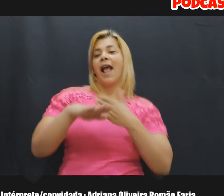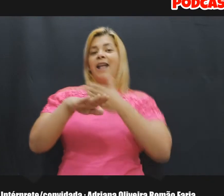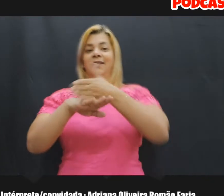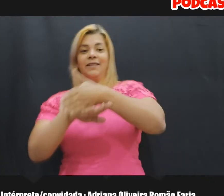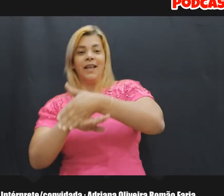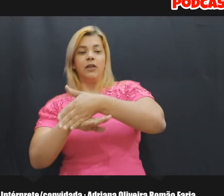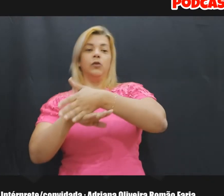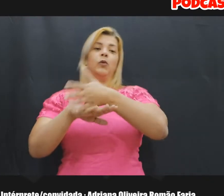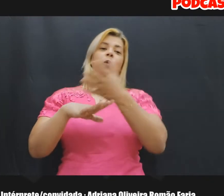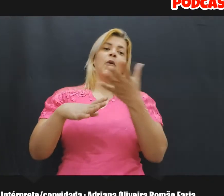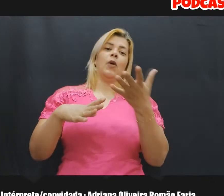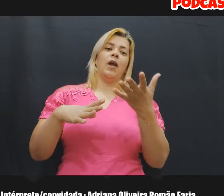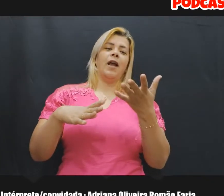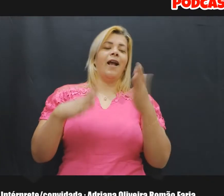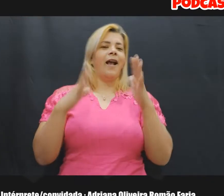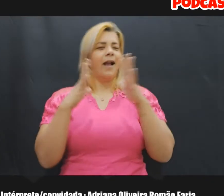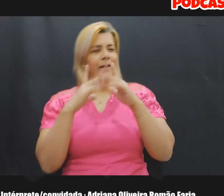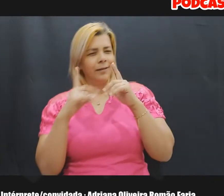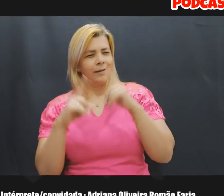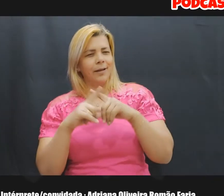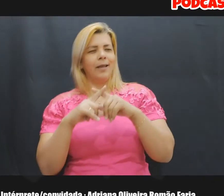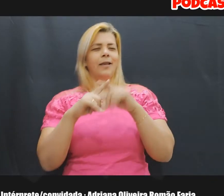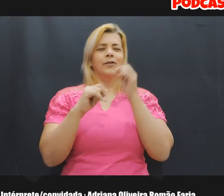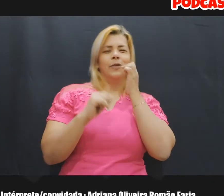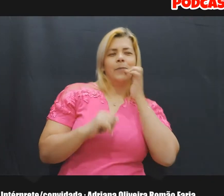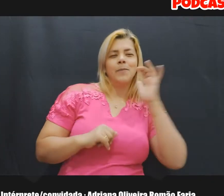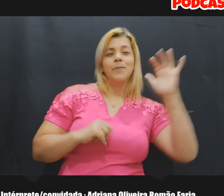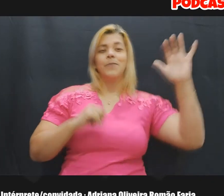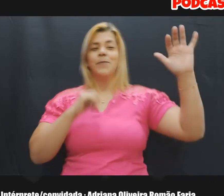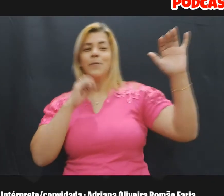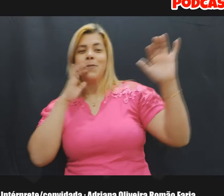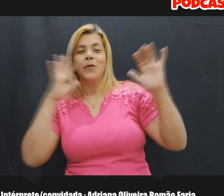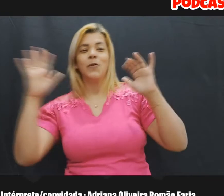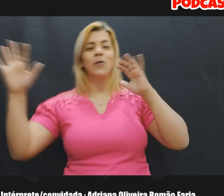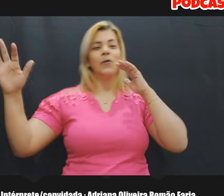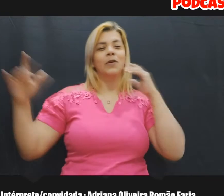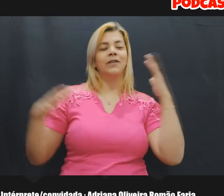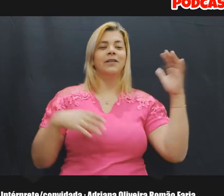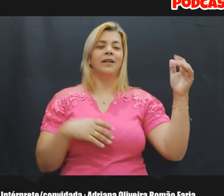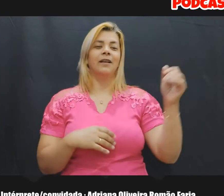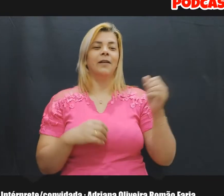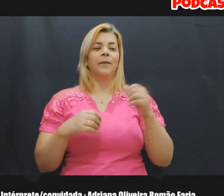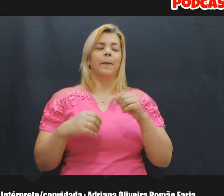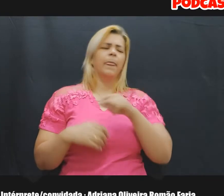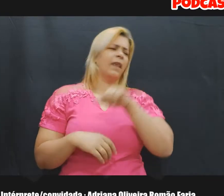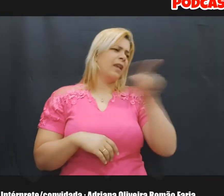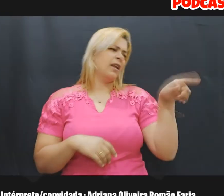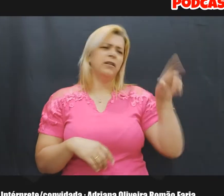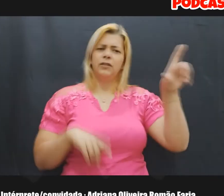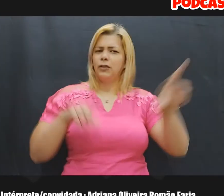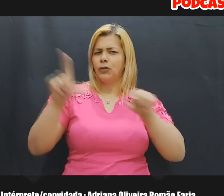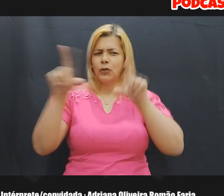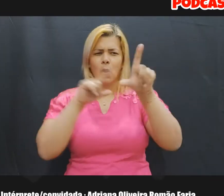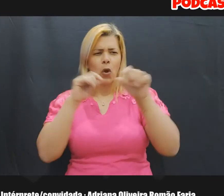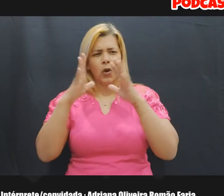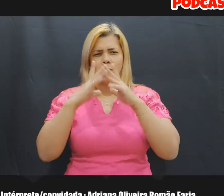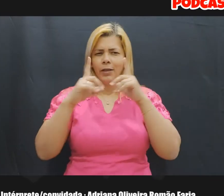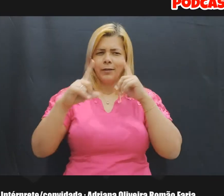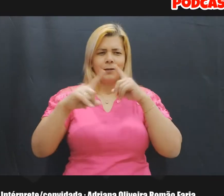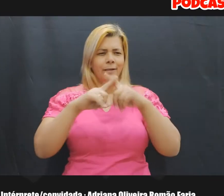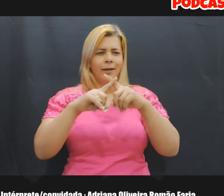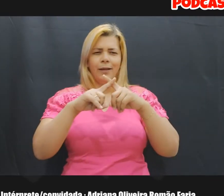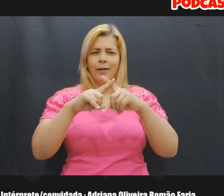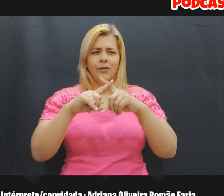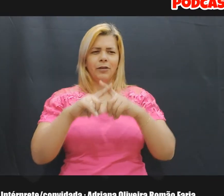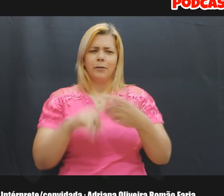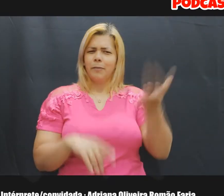acesso às igrejas, né? Eles podem escolher tanto igreja católica, antes não, antes era uma igreja